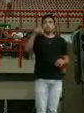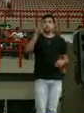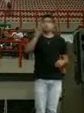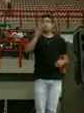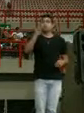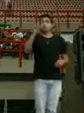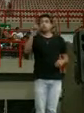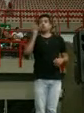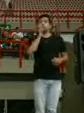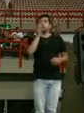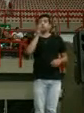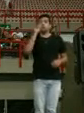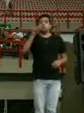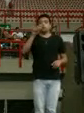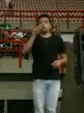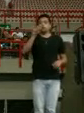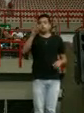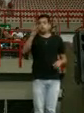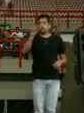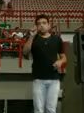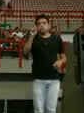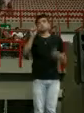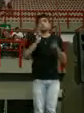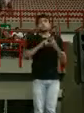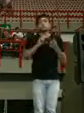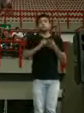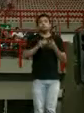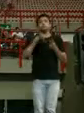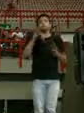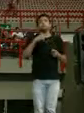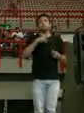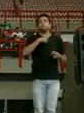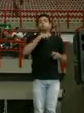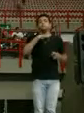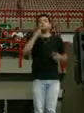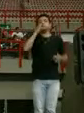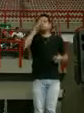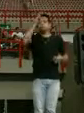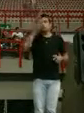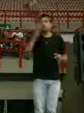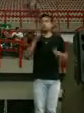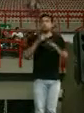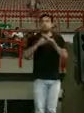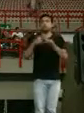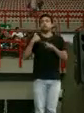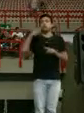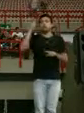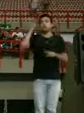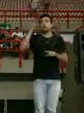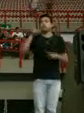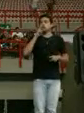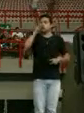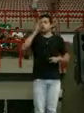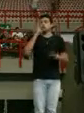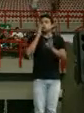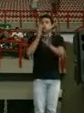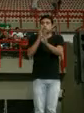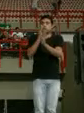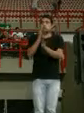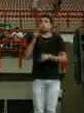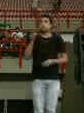porque a voz feminina, ela é aguda. E o som, pessoal, ele está dizendo que é forte. Como é que eu sei que é forte? Ora,